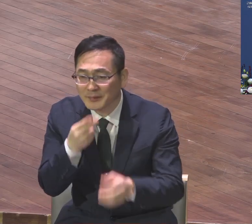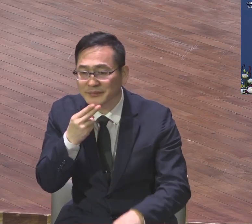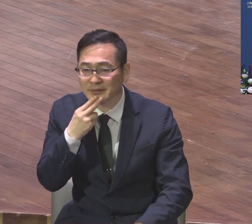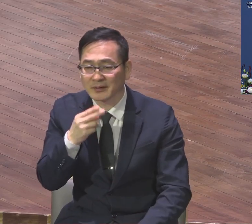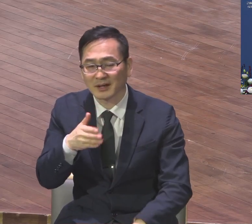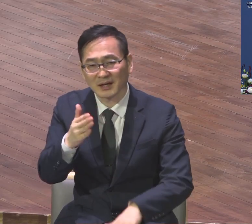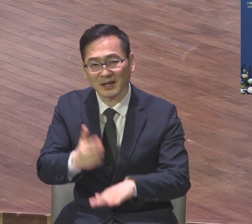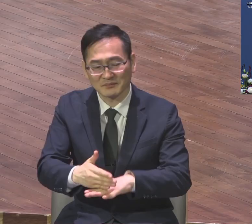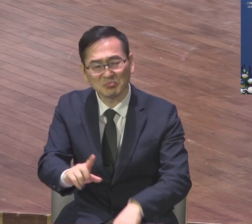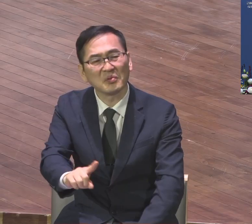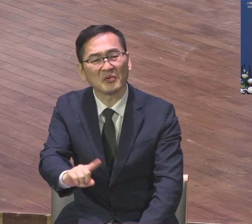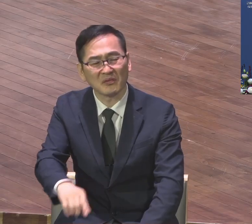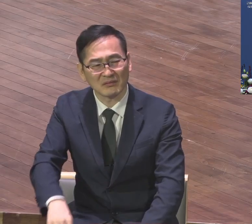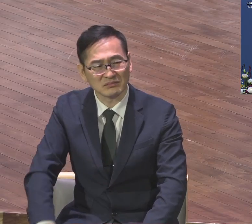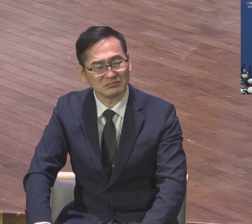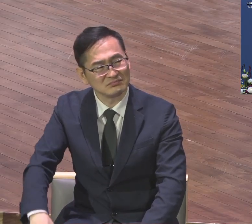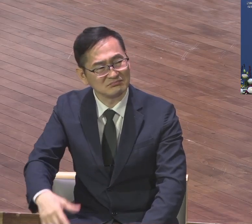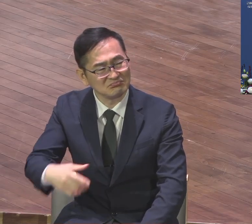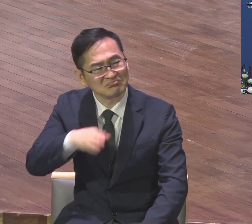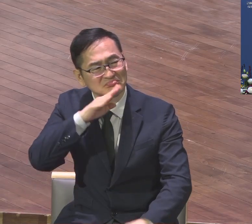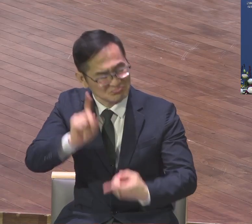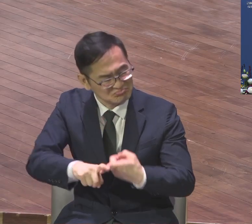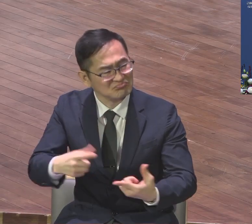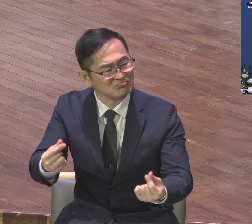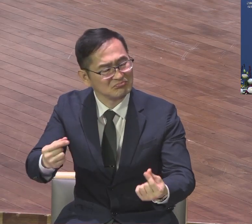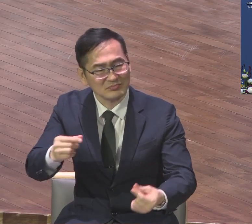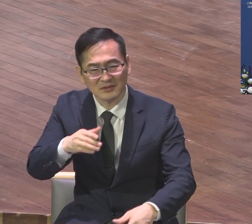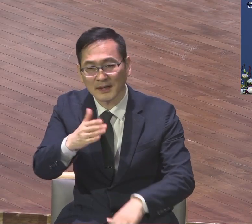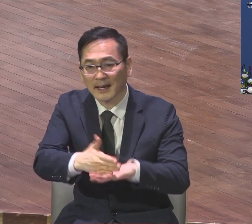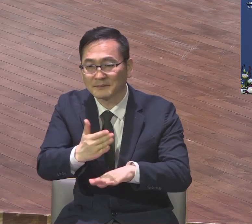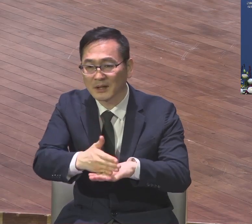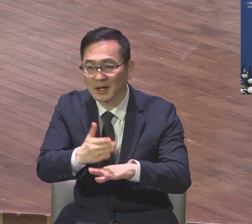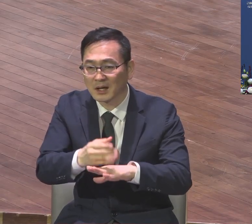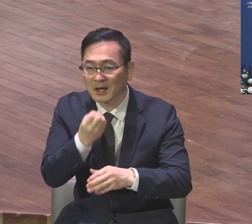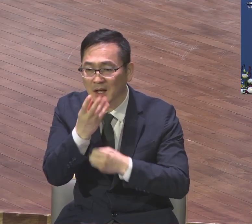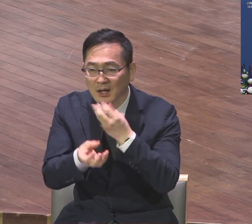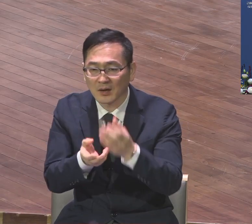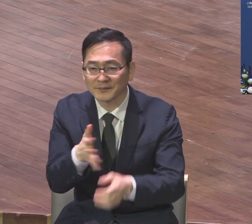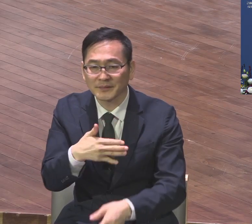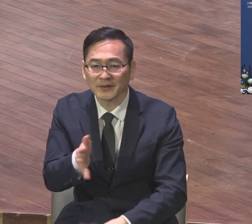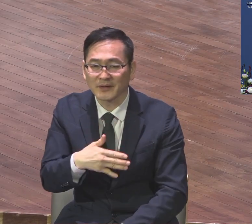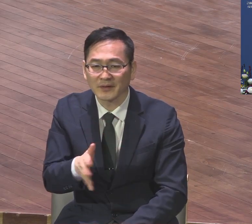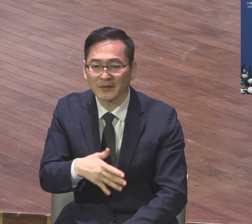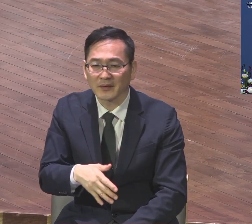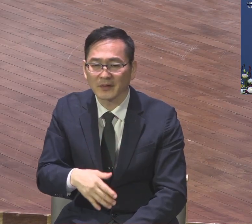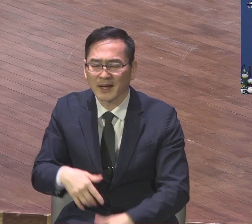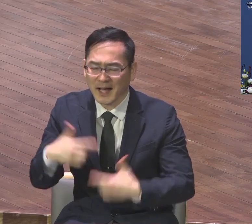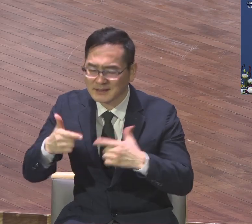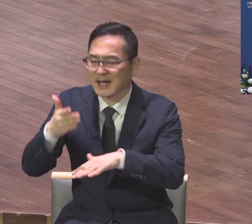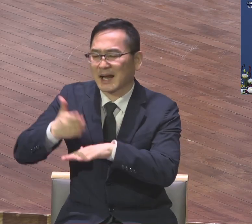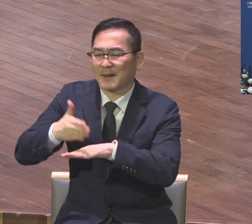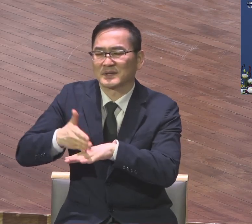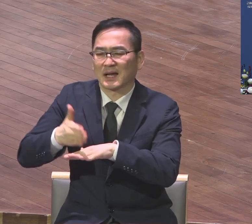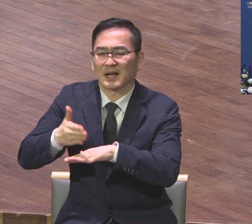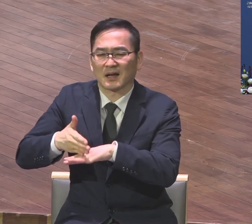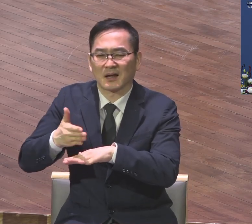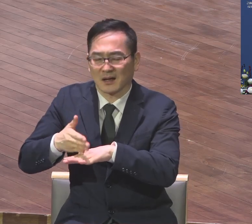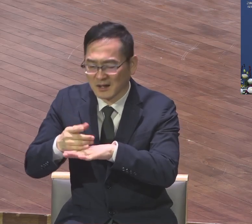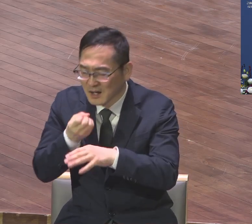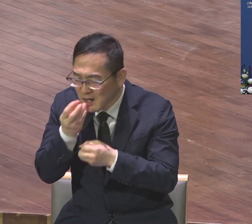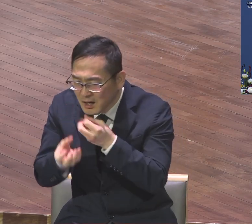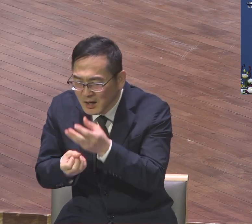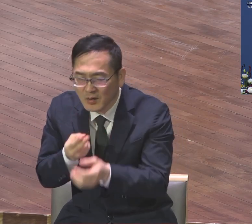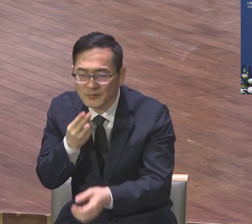밖에도 안 내는 사람들도 많아요. 여러분이 평상시에 얼마나 감사의 고백을